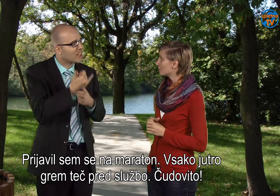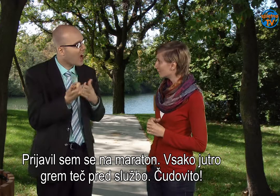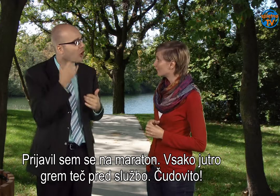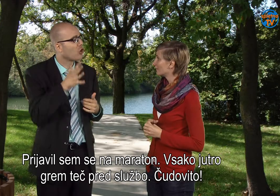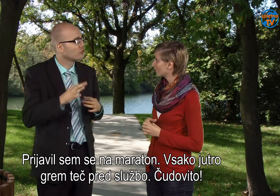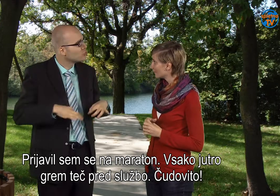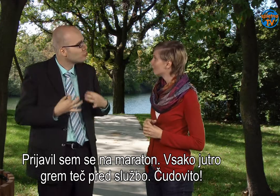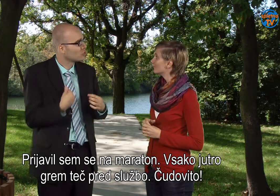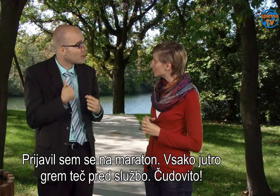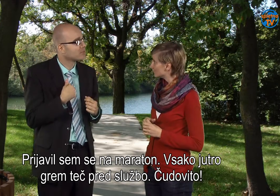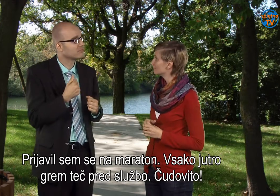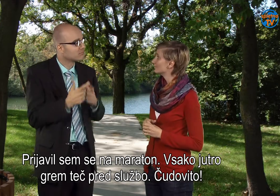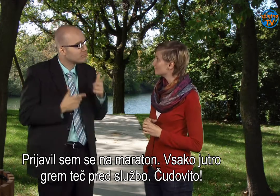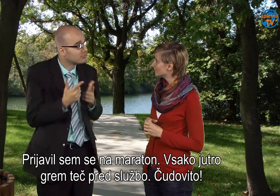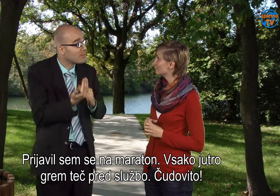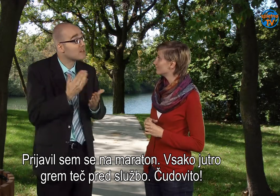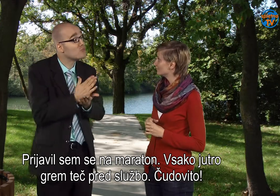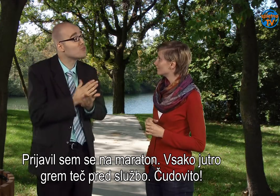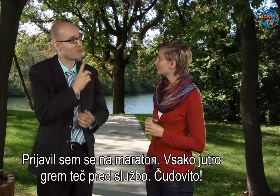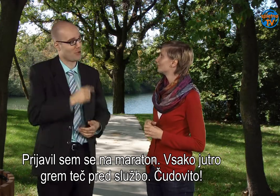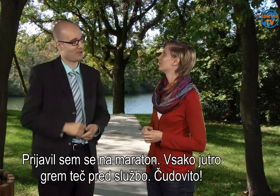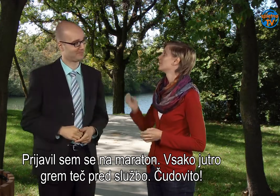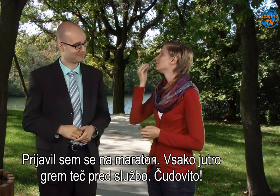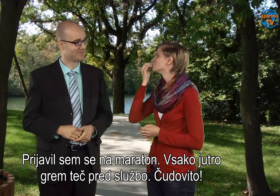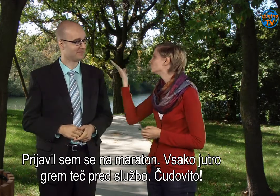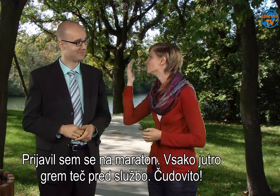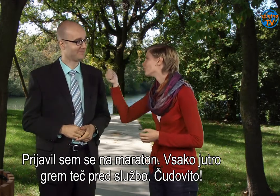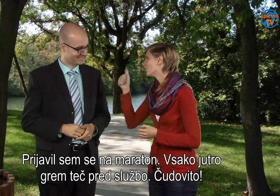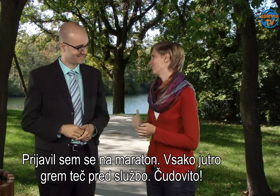Vsako jutro grem teč pred službo. Čudovito.